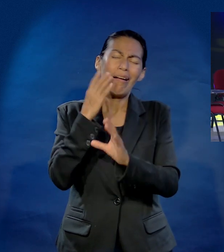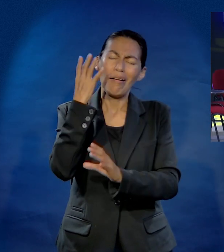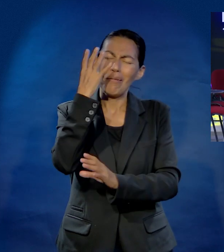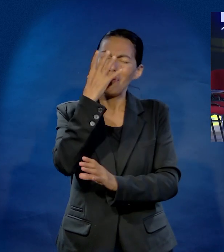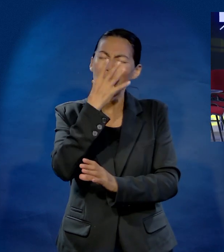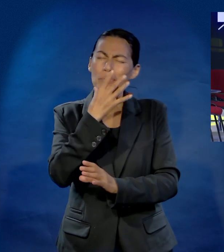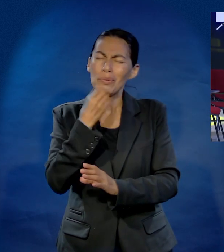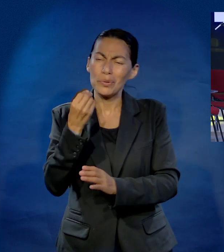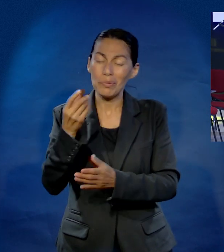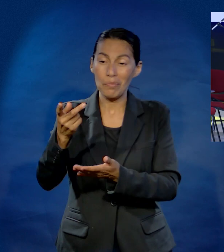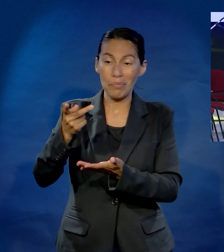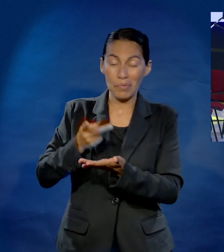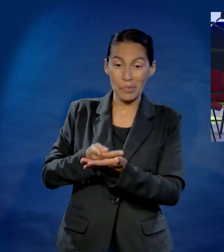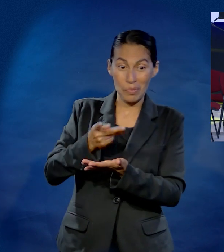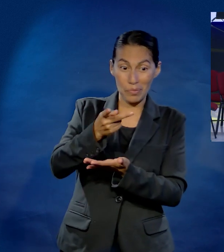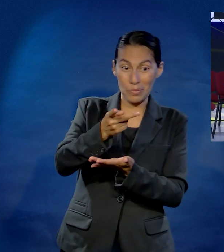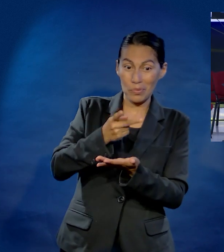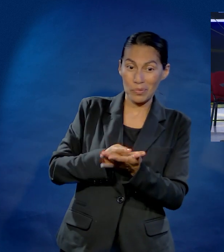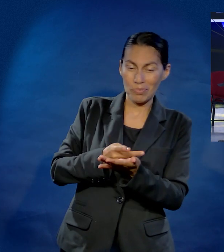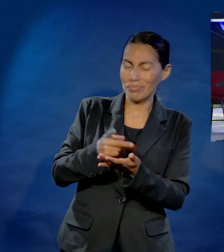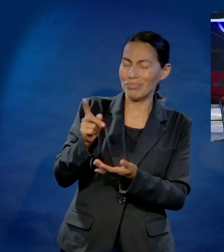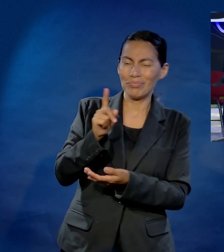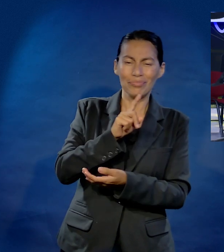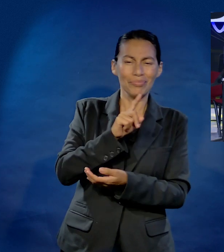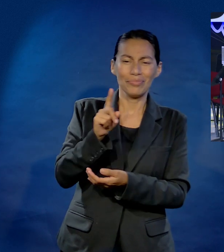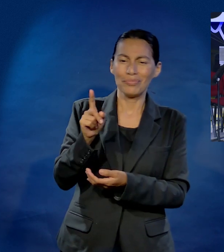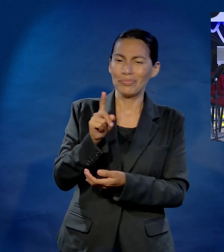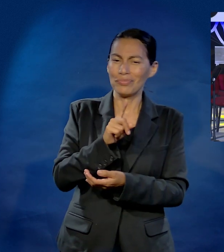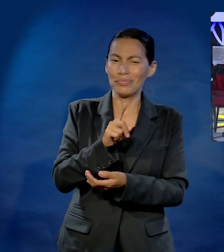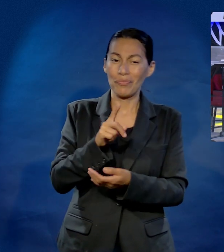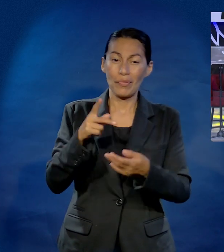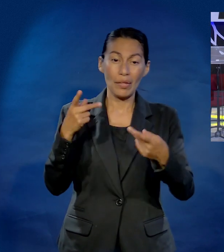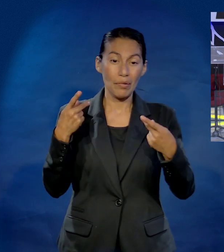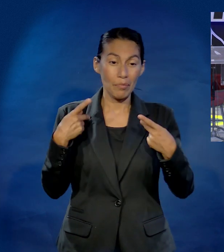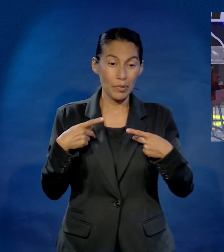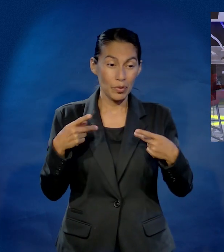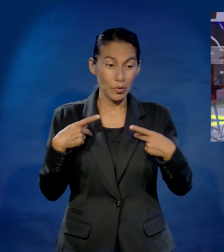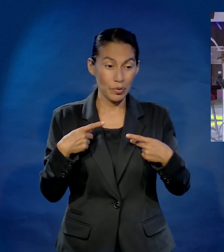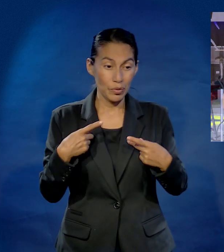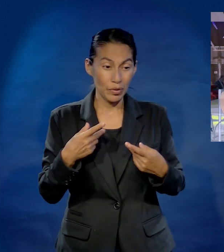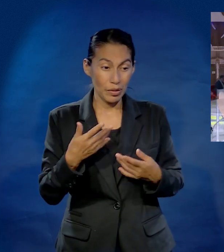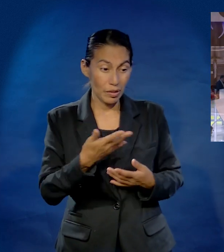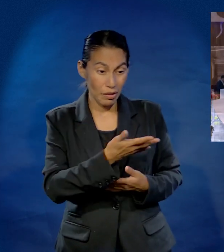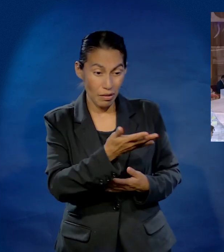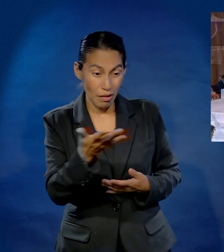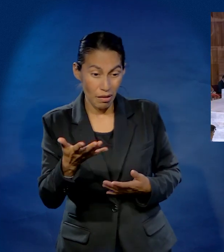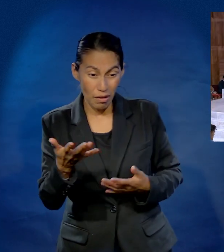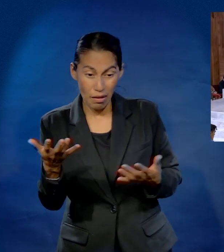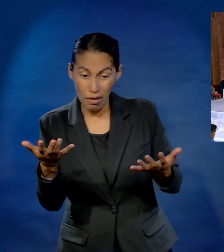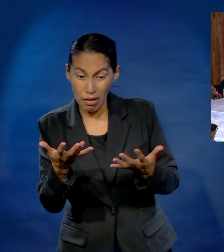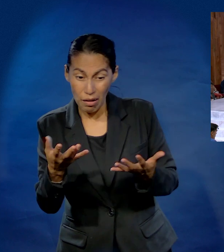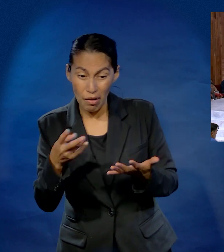Nunca buscó ganar premios por su linda voz,